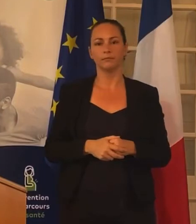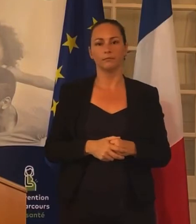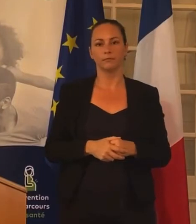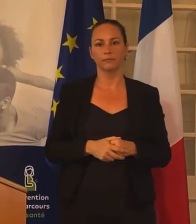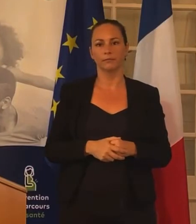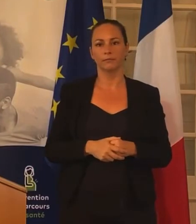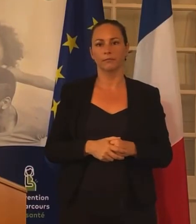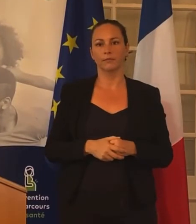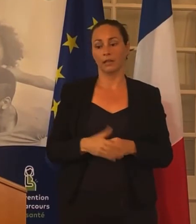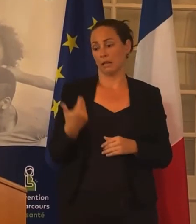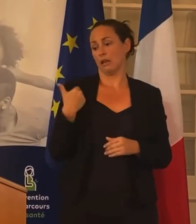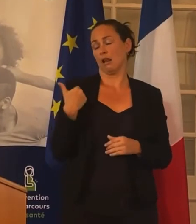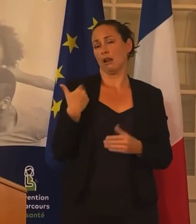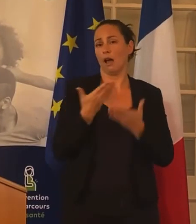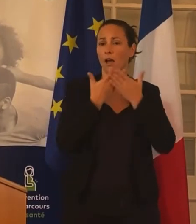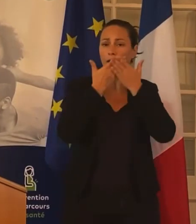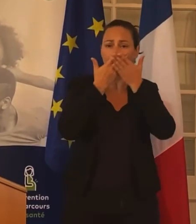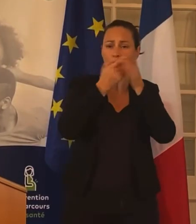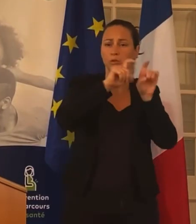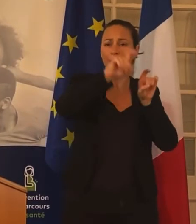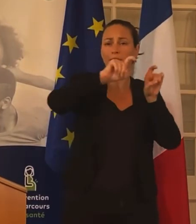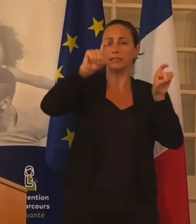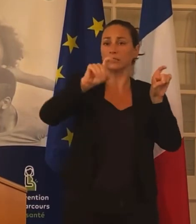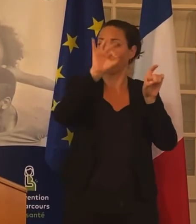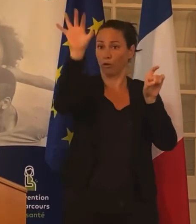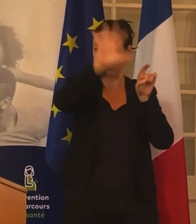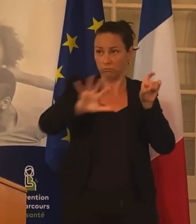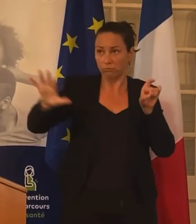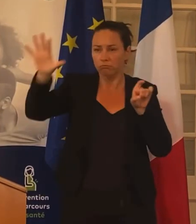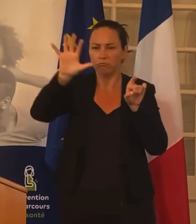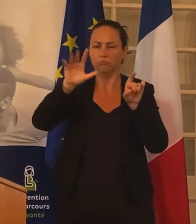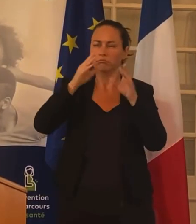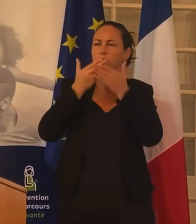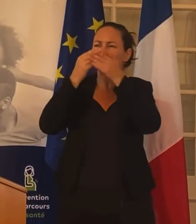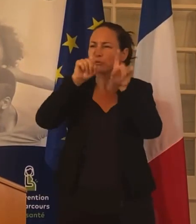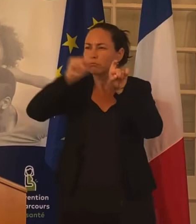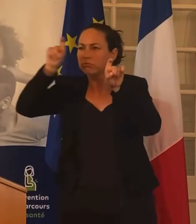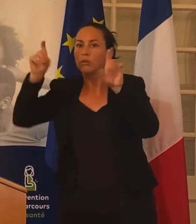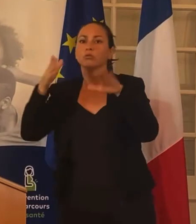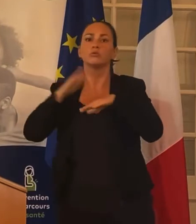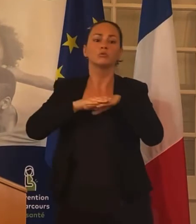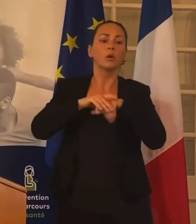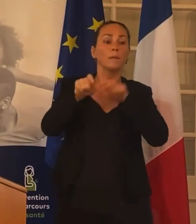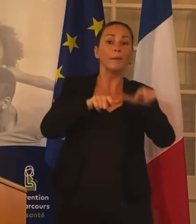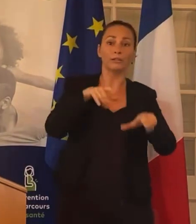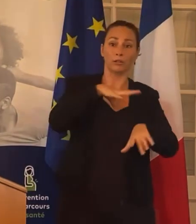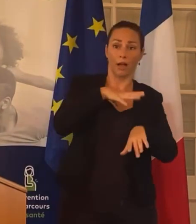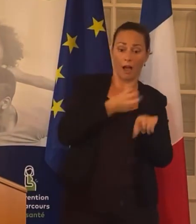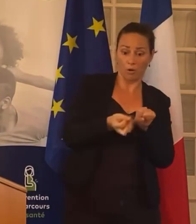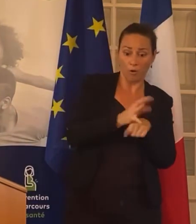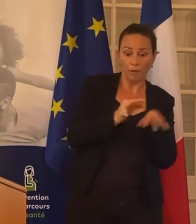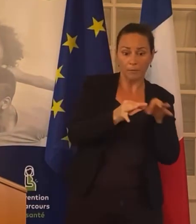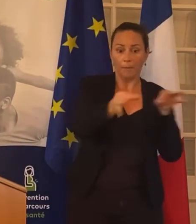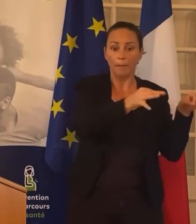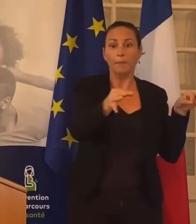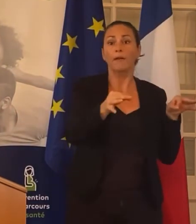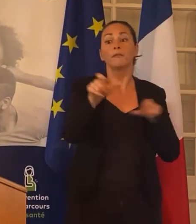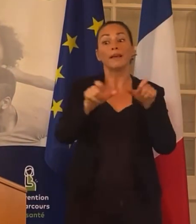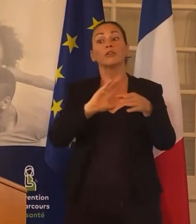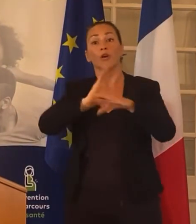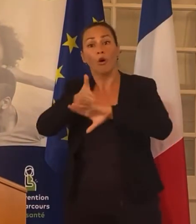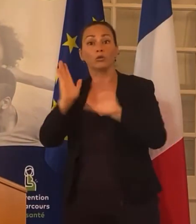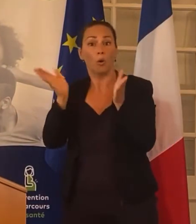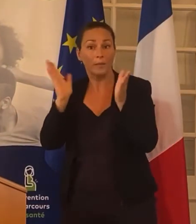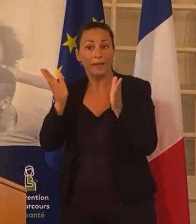une étude statistique menée en France sur l'ensemble des contaminations et des hospitalisations pour Covid pendant